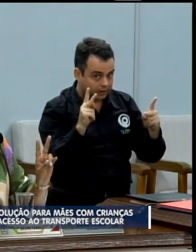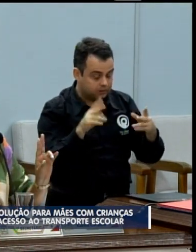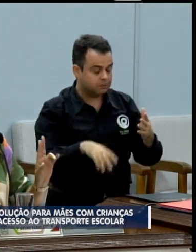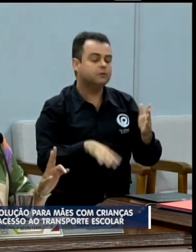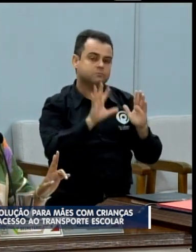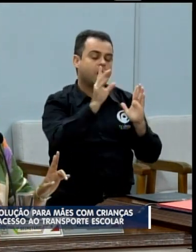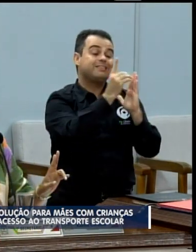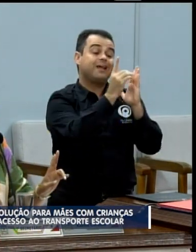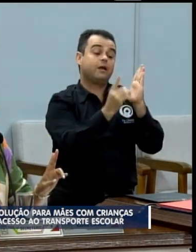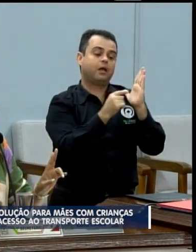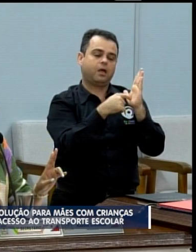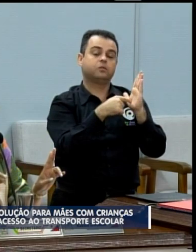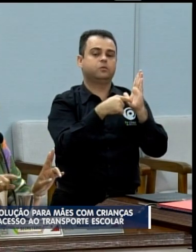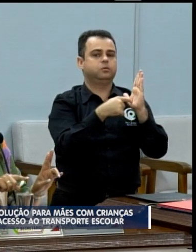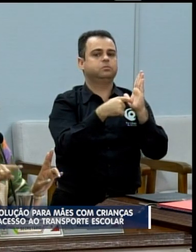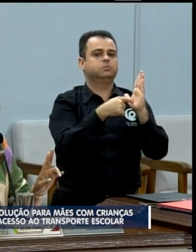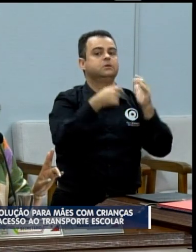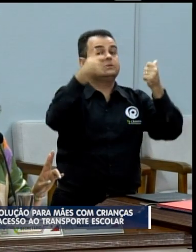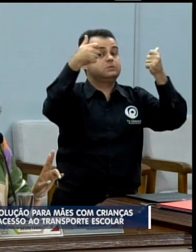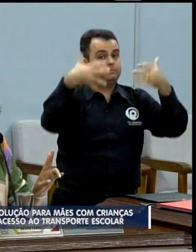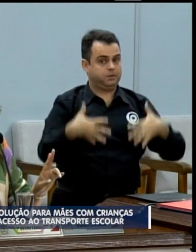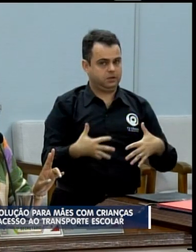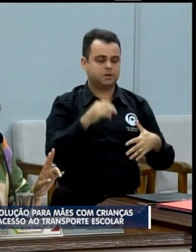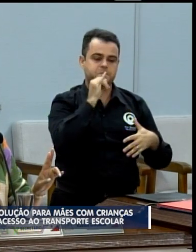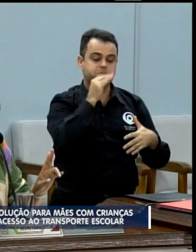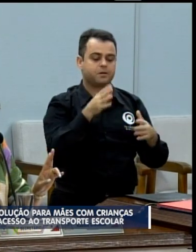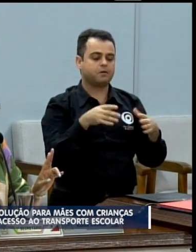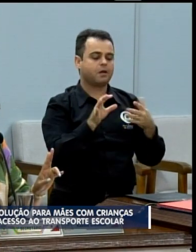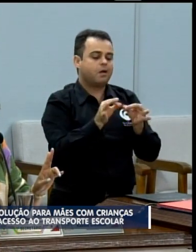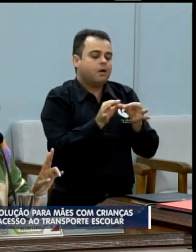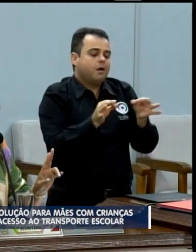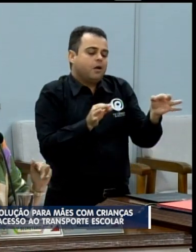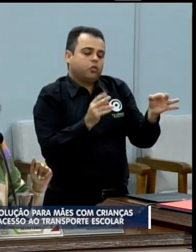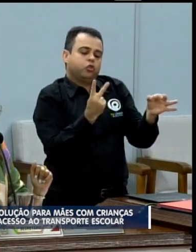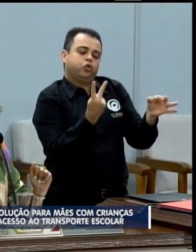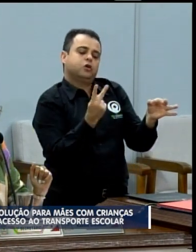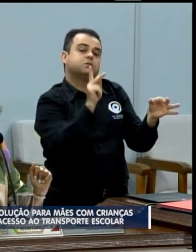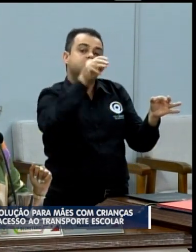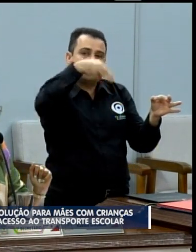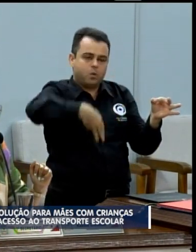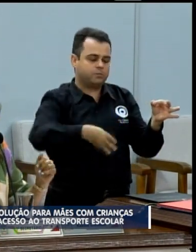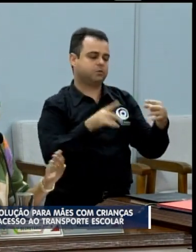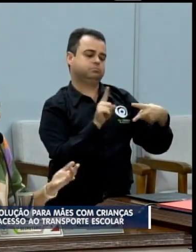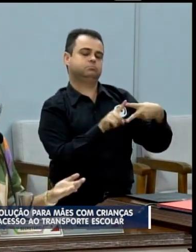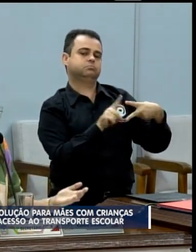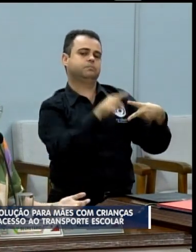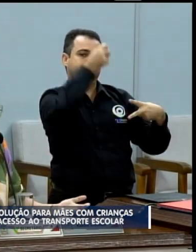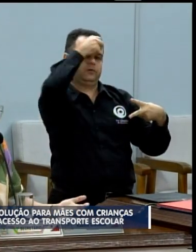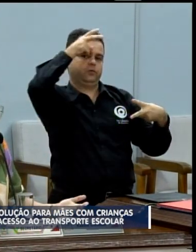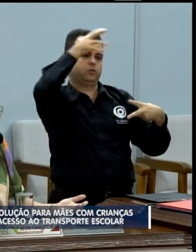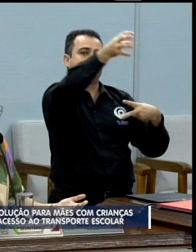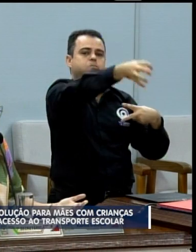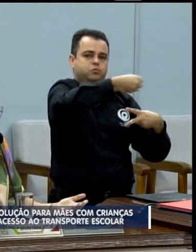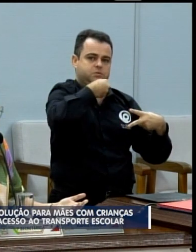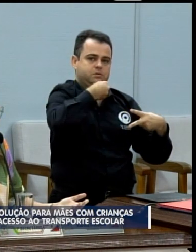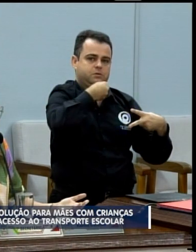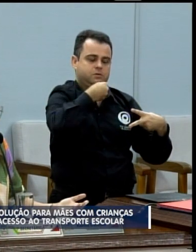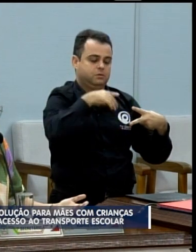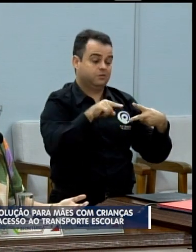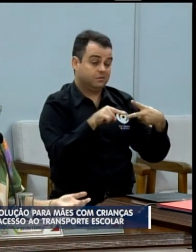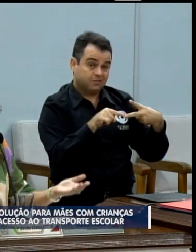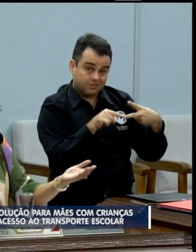diz que até 2 quilômetros, transporte escolar. Acima de 2 quilômetros, transporte público. Não tem como,